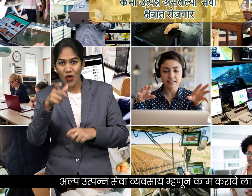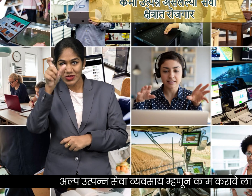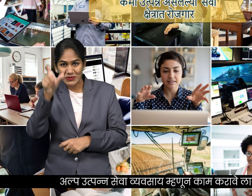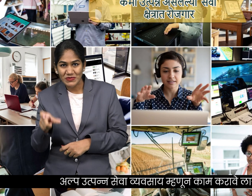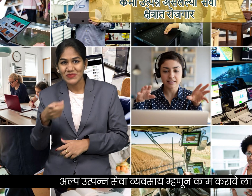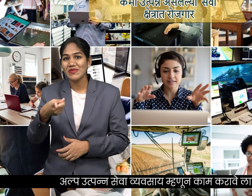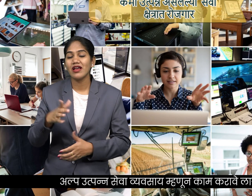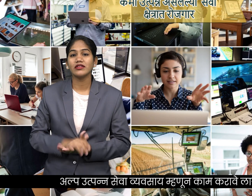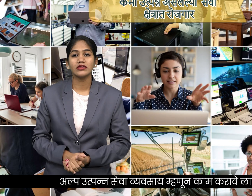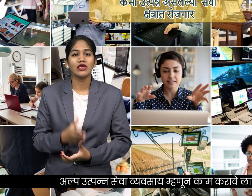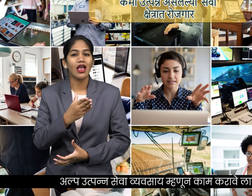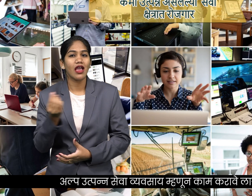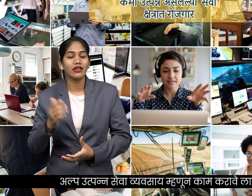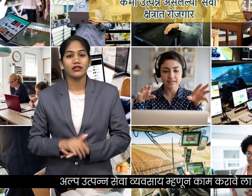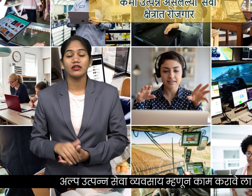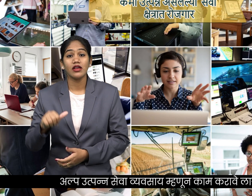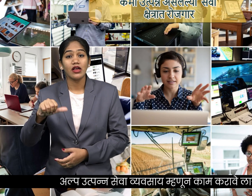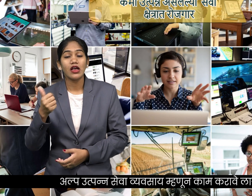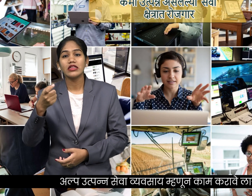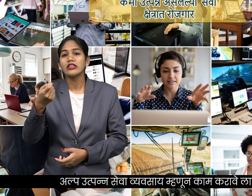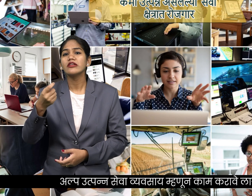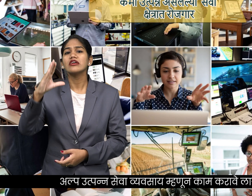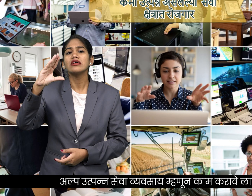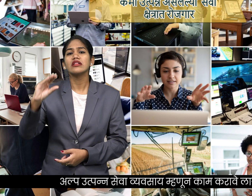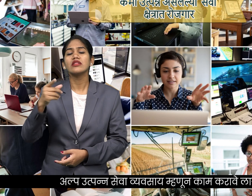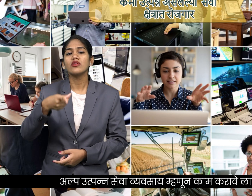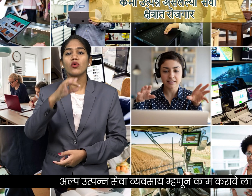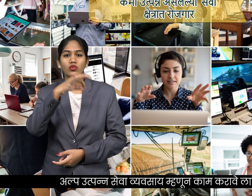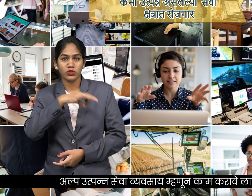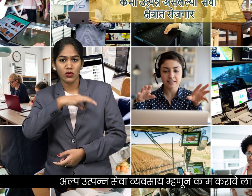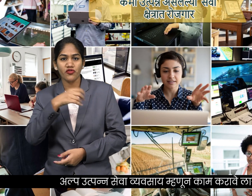अल्प उत्पन्न सेवा व्यवसाय म्हणून काम करावे लागत आहे.